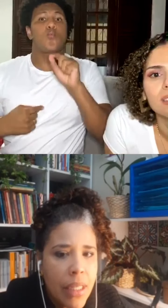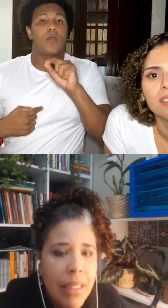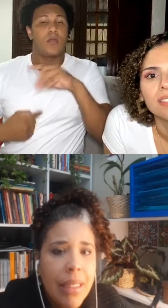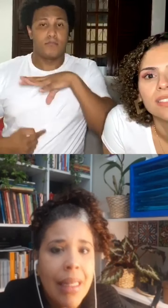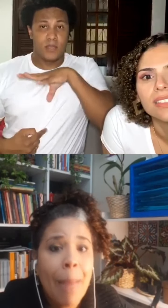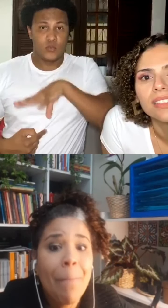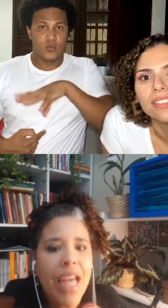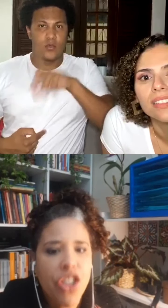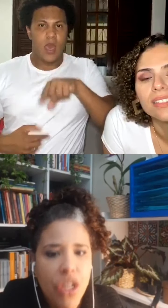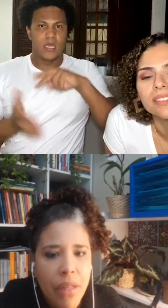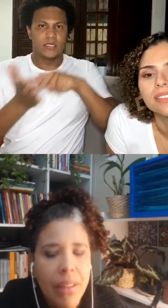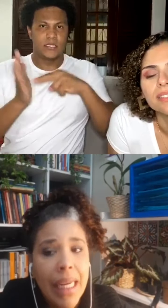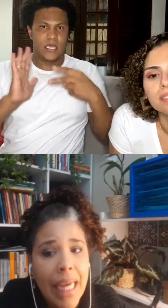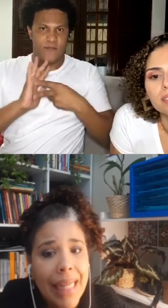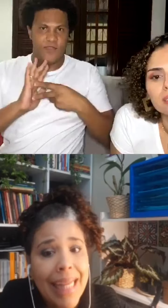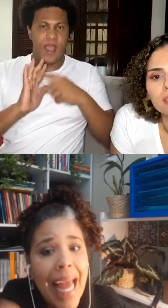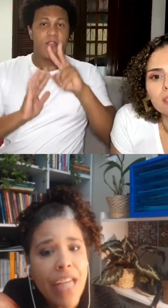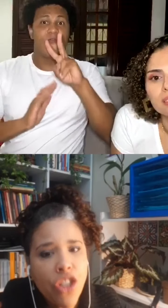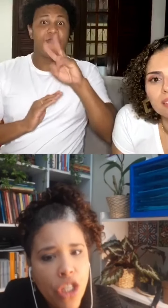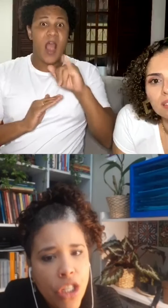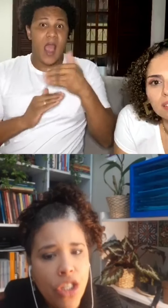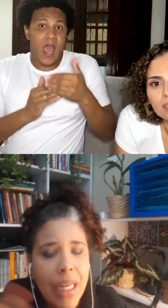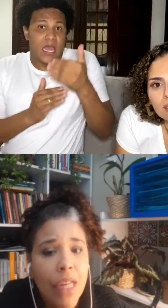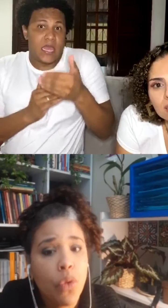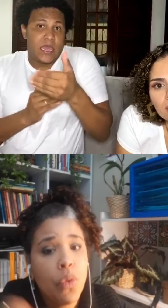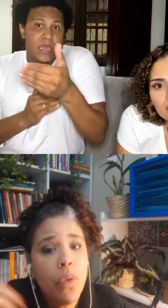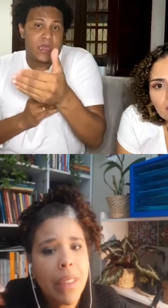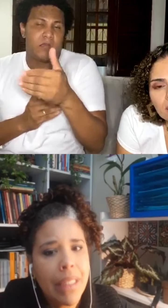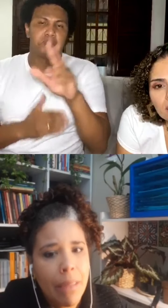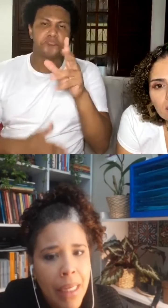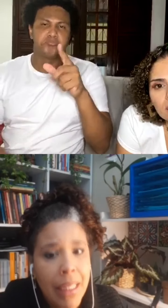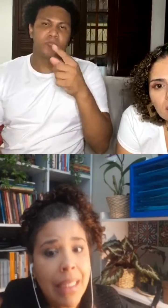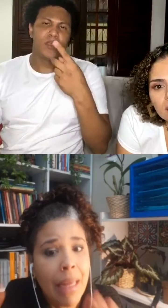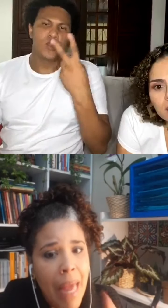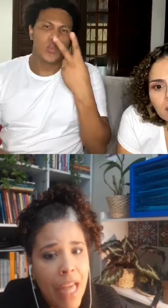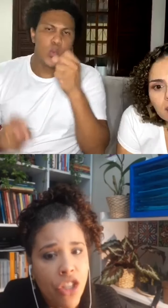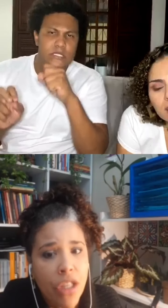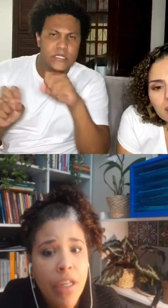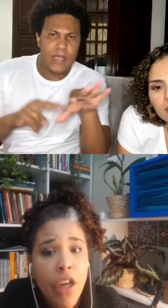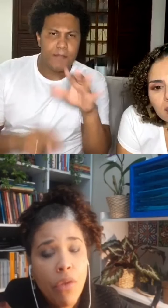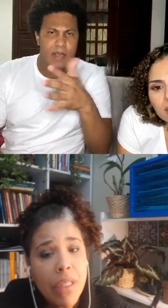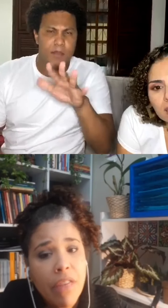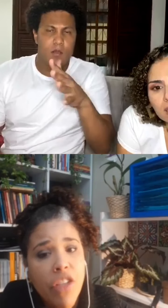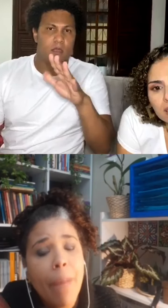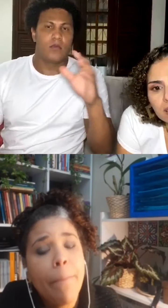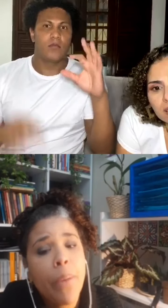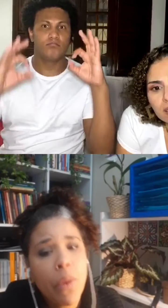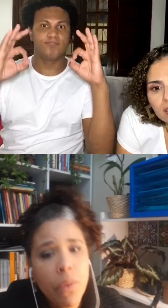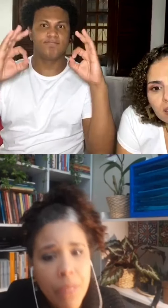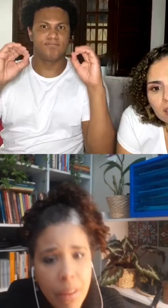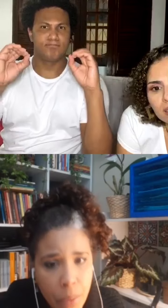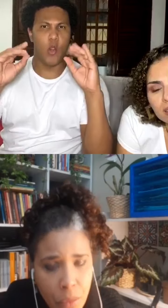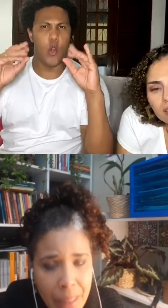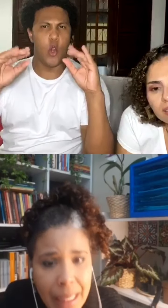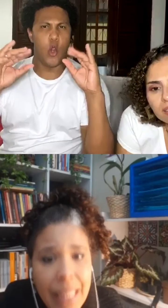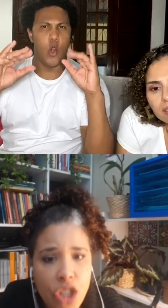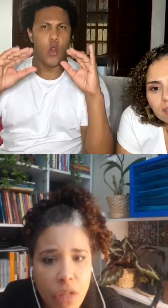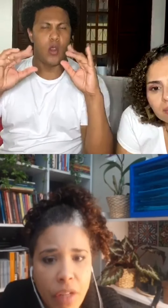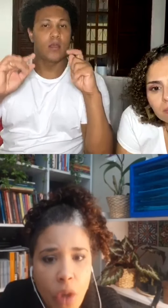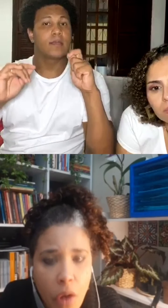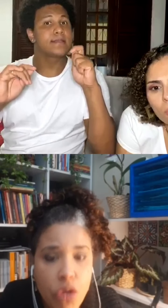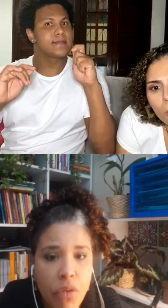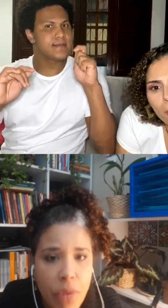dias, na média, daqui a 10 dias, daqui a 2 semanas, em média, você vai estar pronta para uma